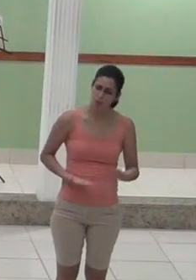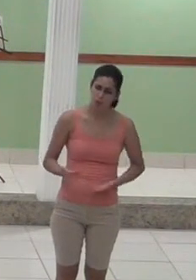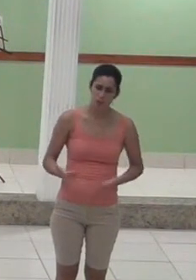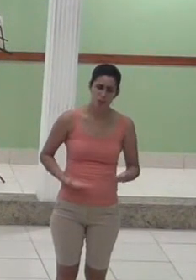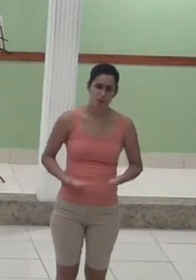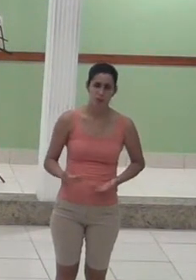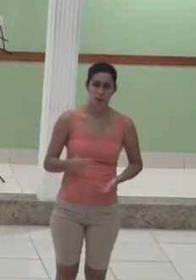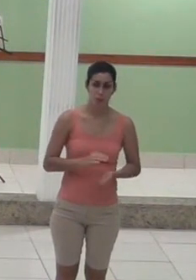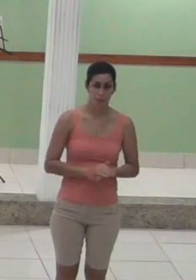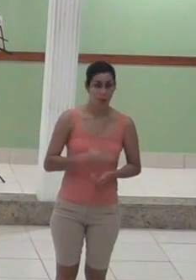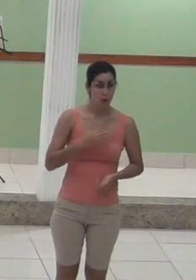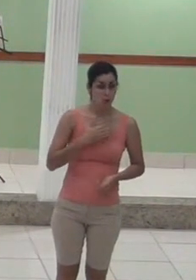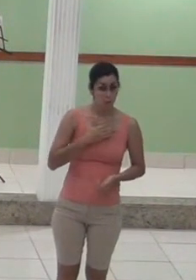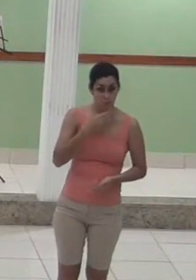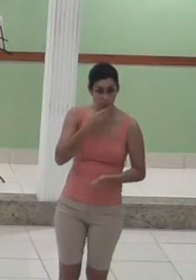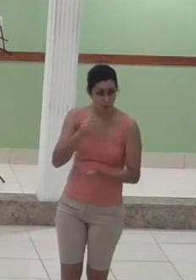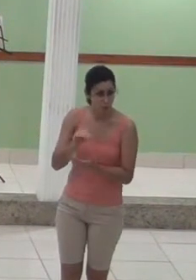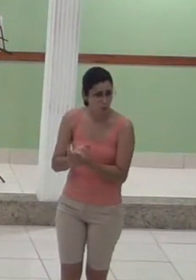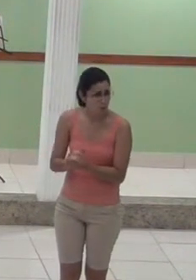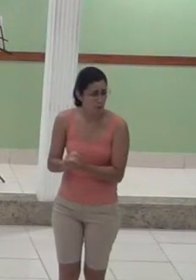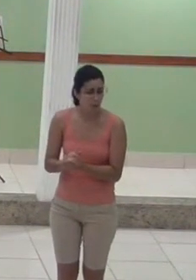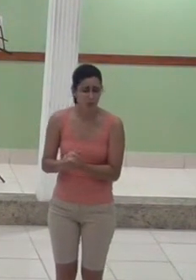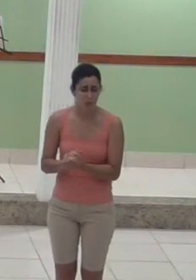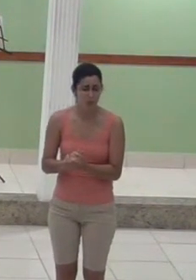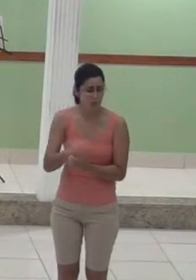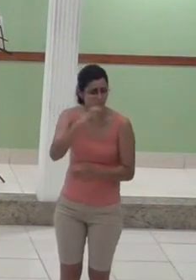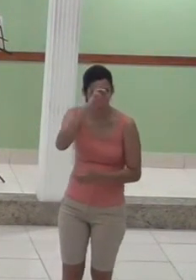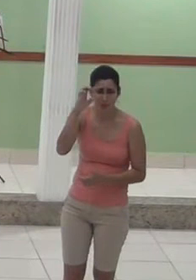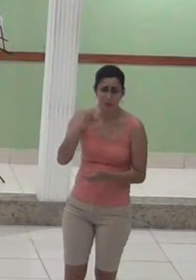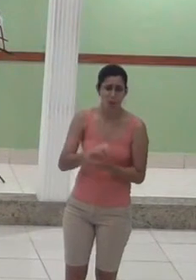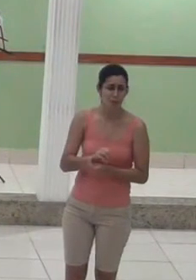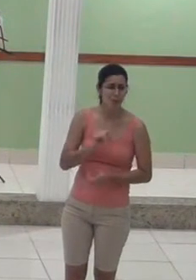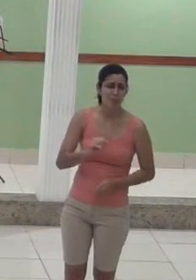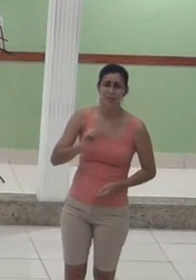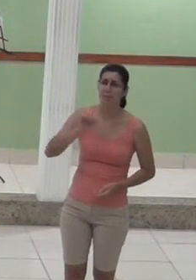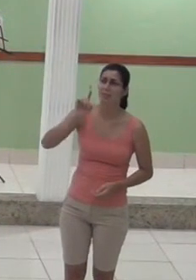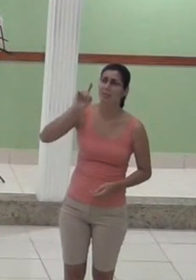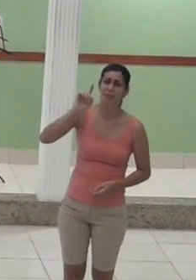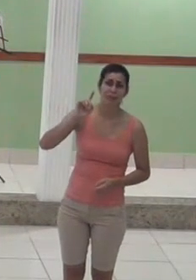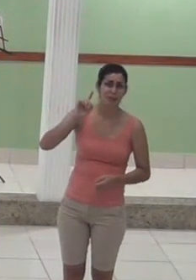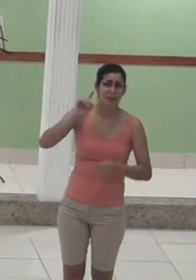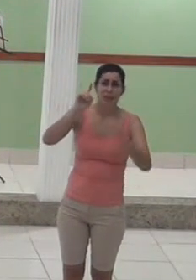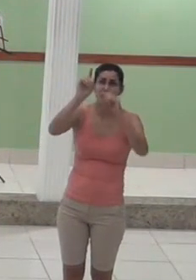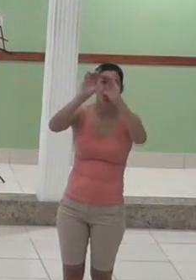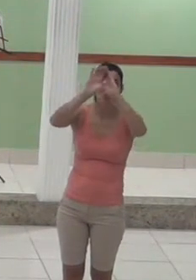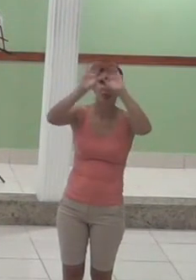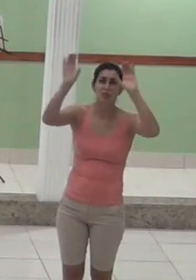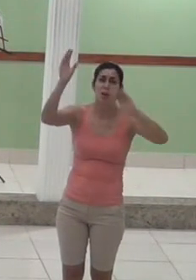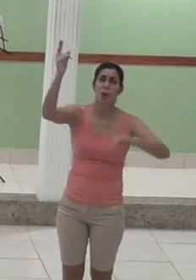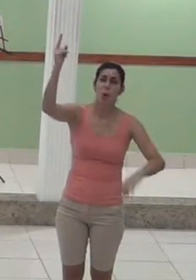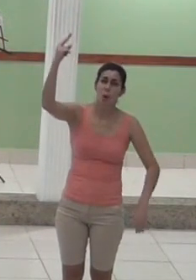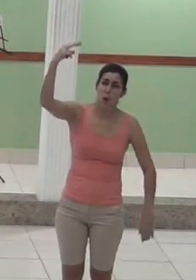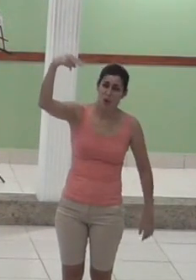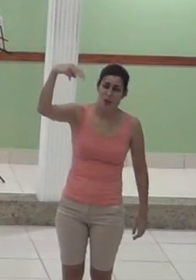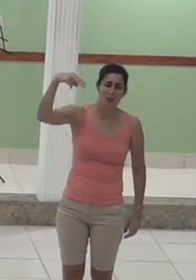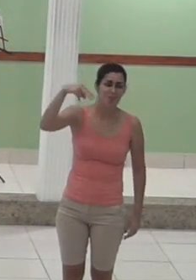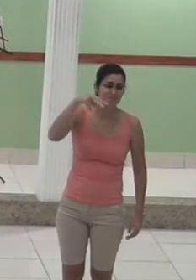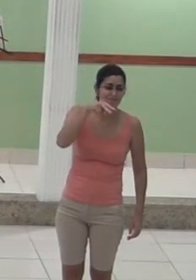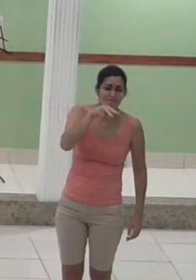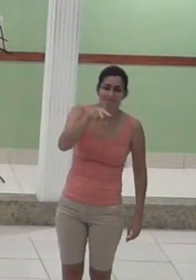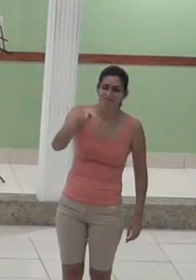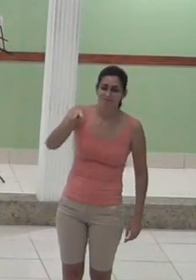O meu esposo, o pastor Eduardo, se ele pudesse ver lá de cima, ele ia se alegrar muito com tudo que